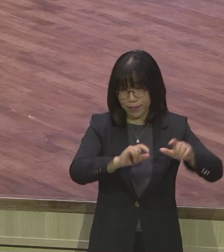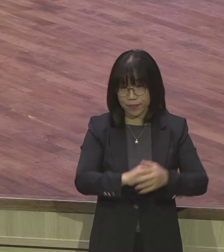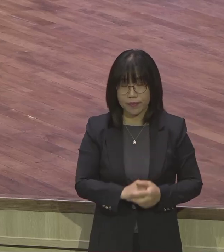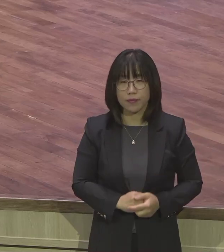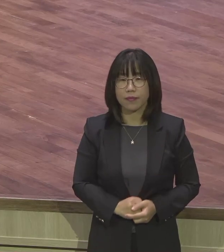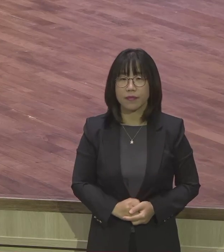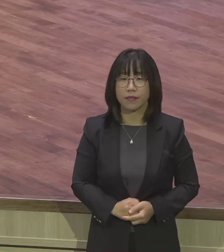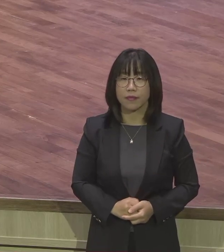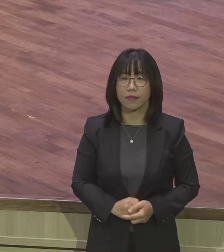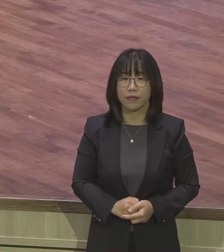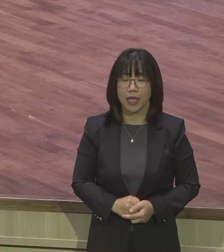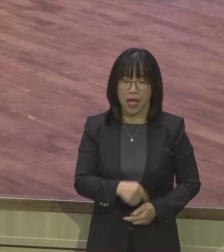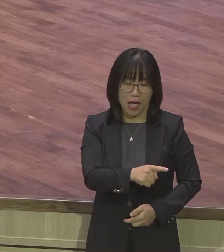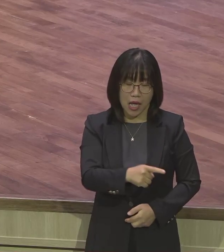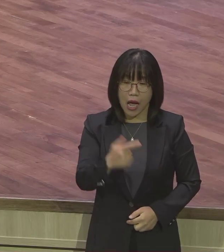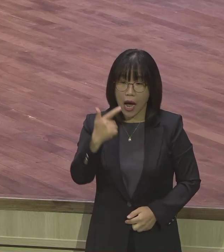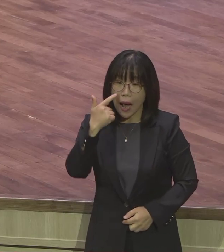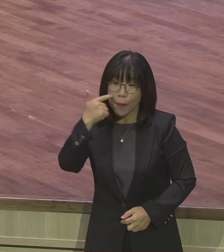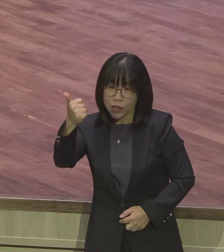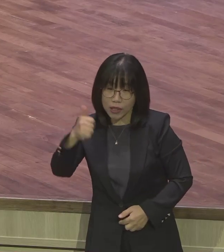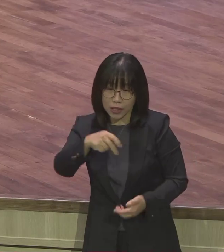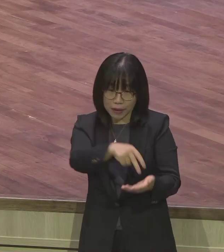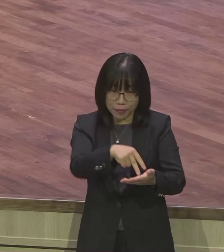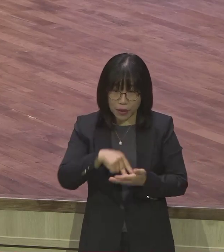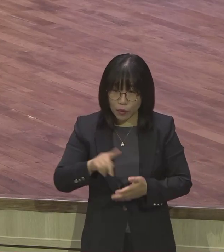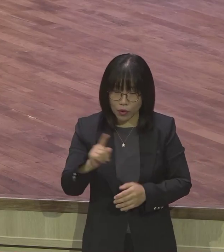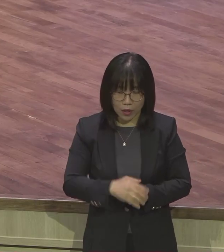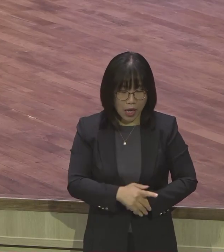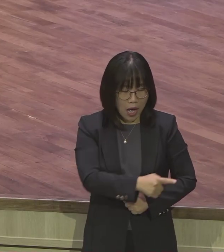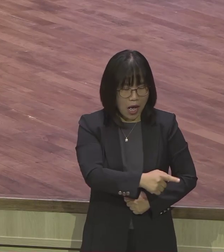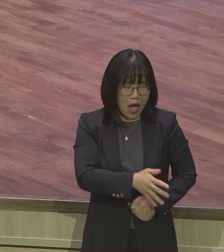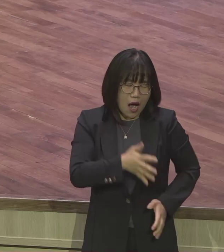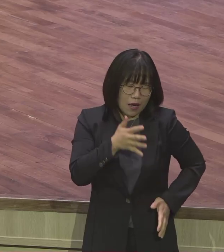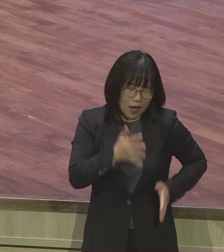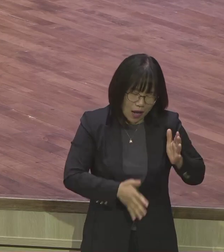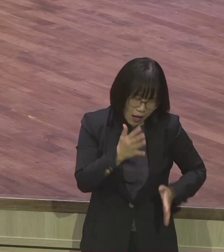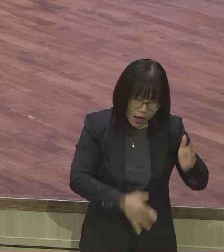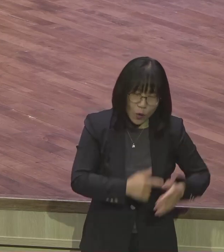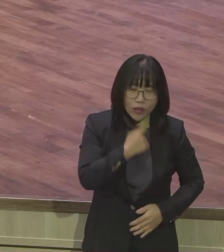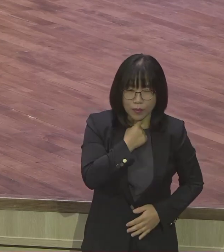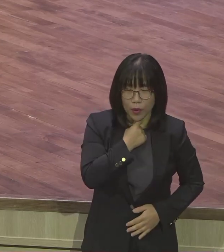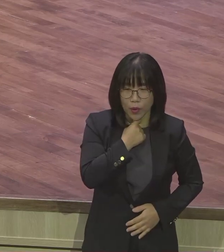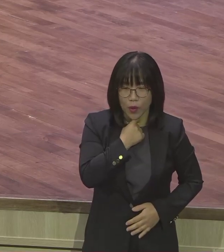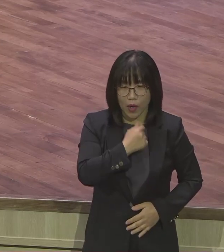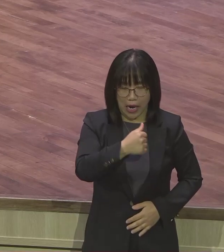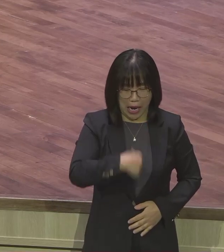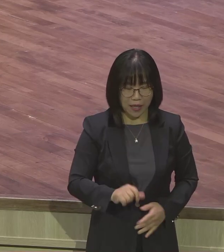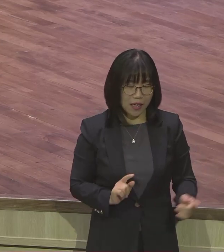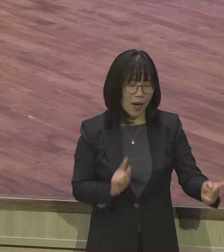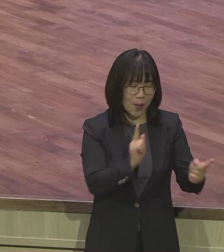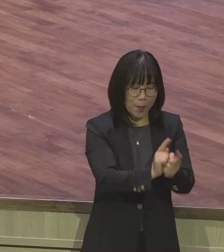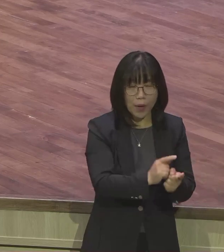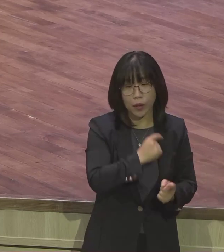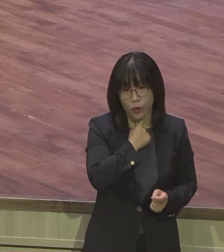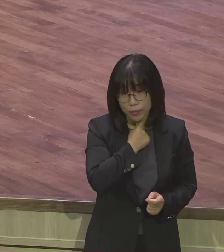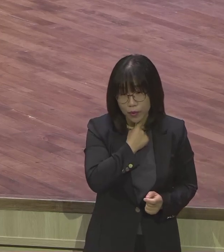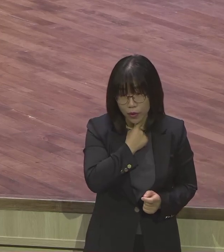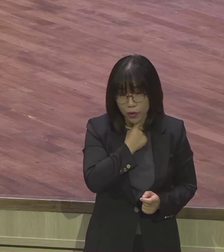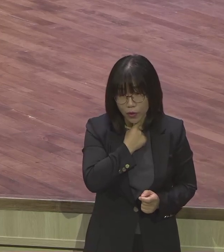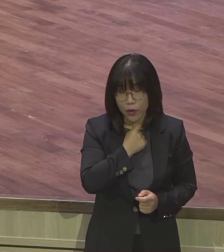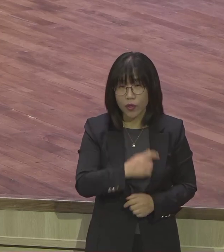아마 한 걸음에 그냥 달려가고 싶은 이 심정이 야곱이었을 거예요. 한 걸음에